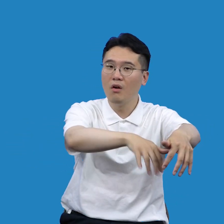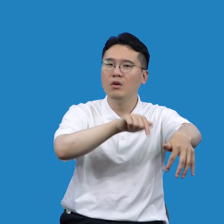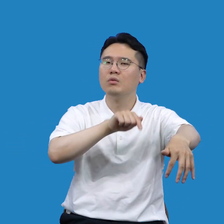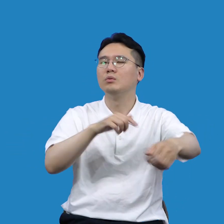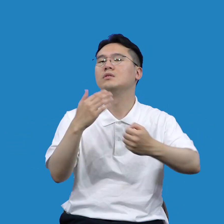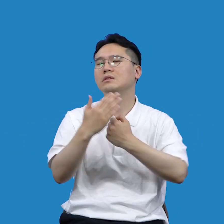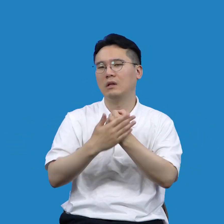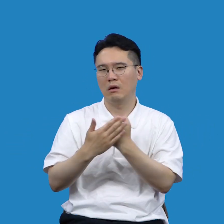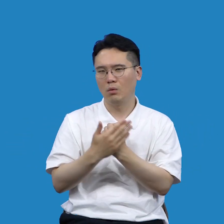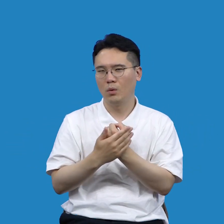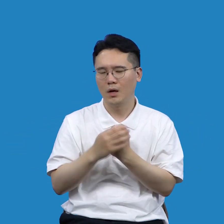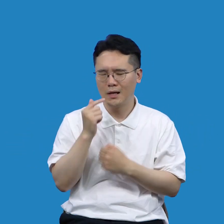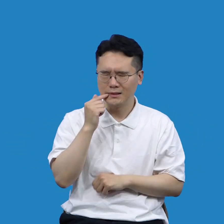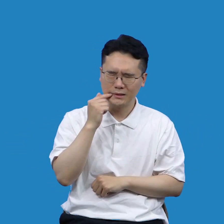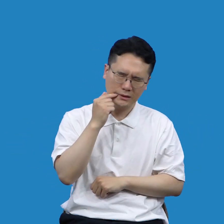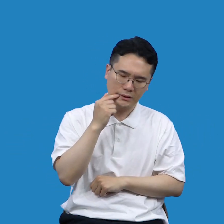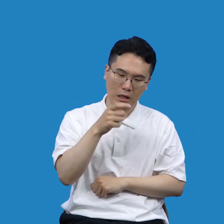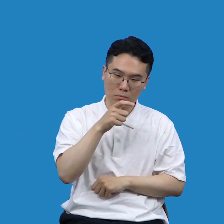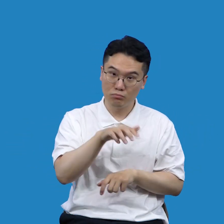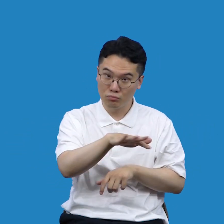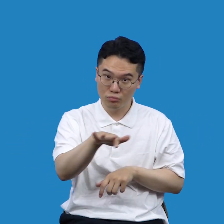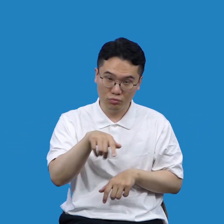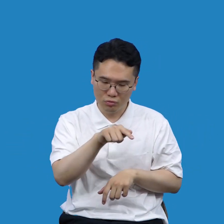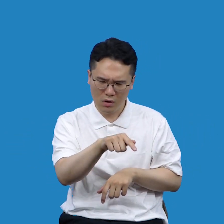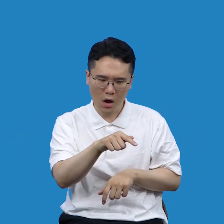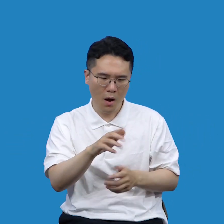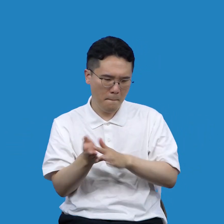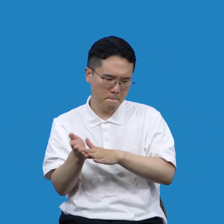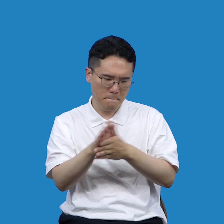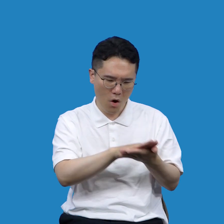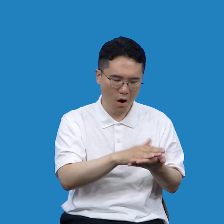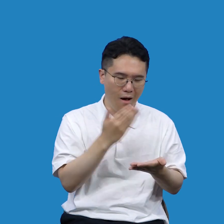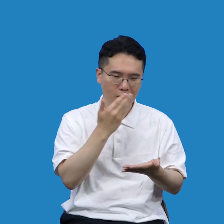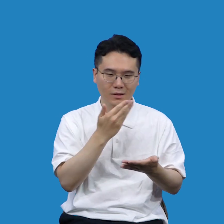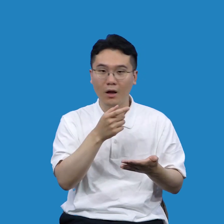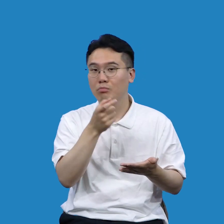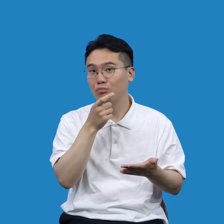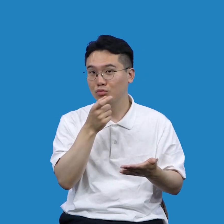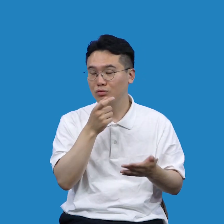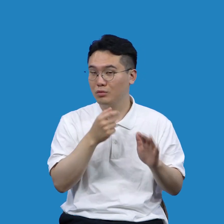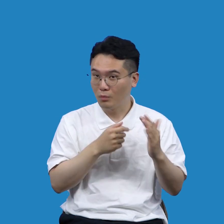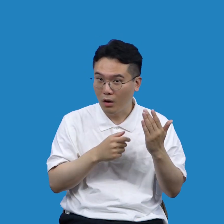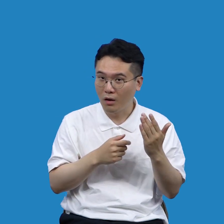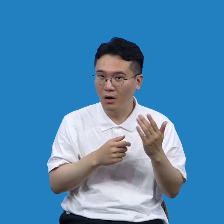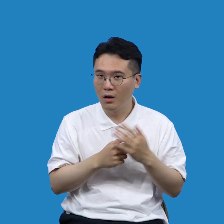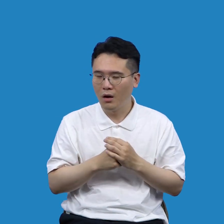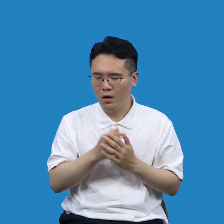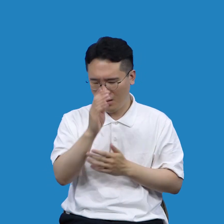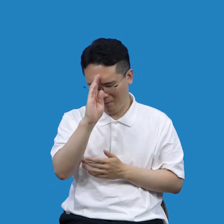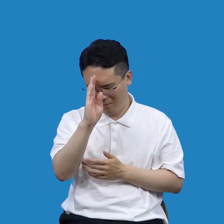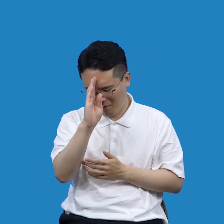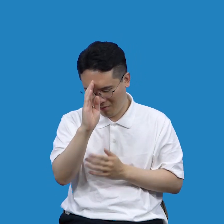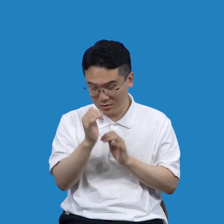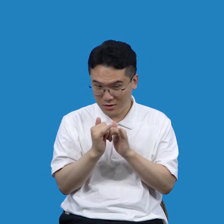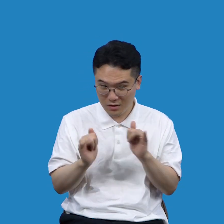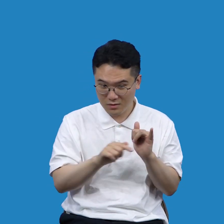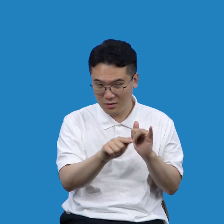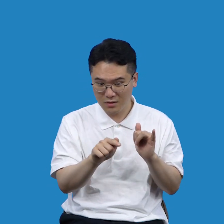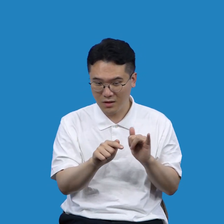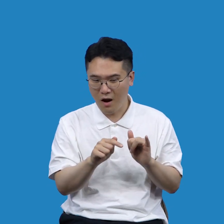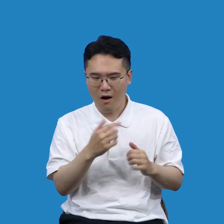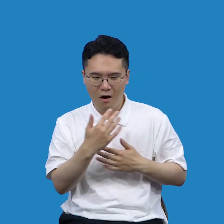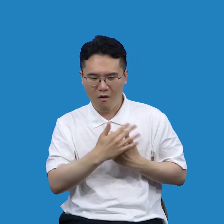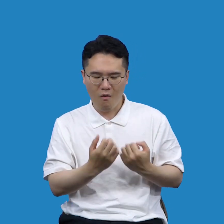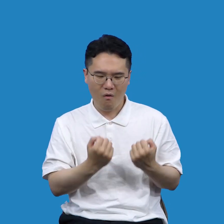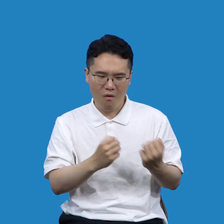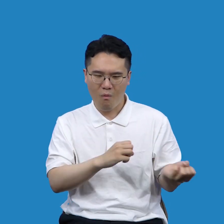쓴 물이 변하여 단물이 된 것도 은혜였습니다. 병들었던 그들이 건강을 회복하고